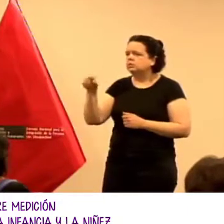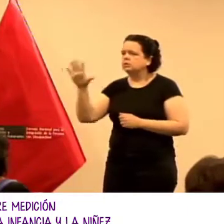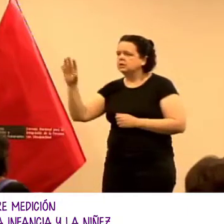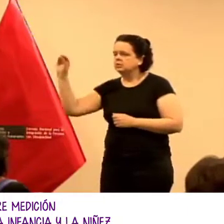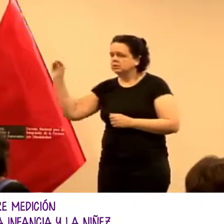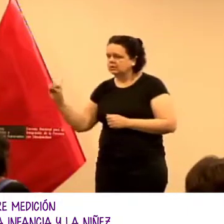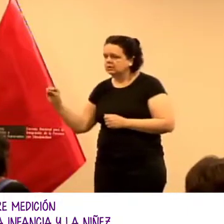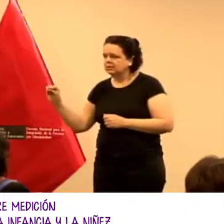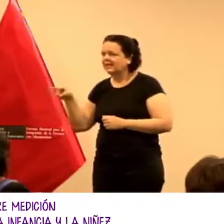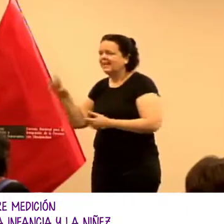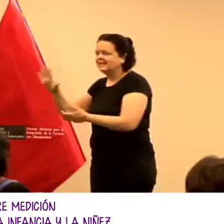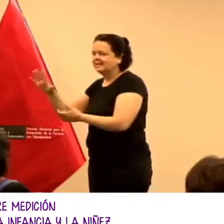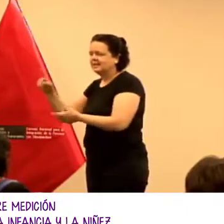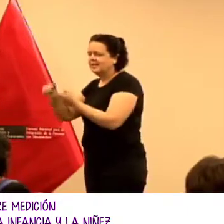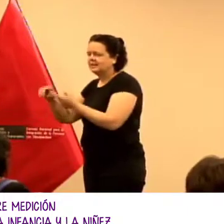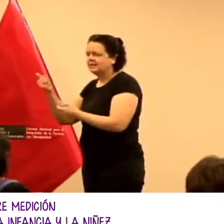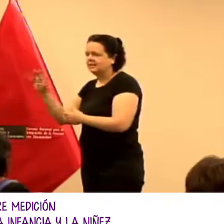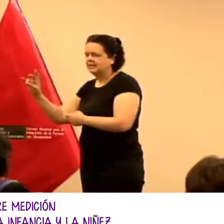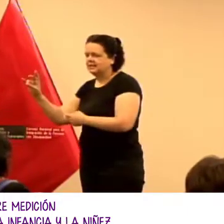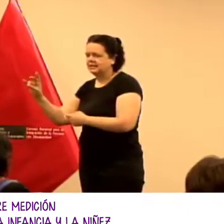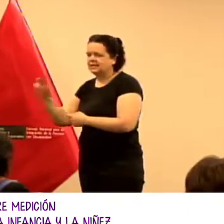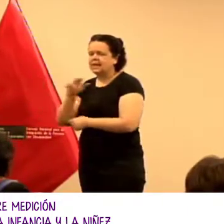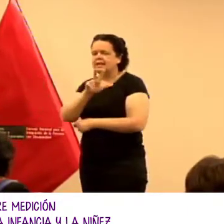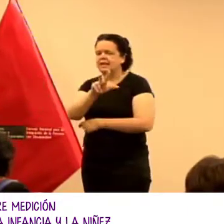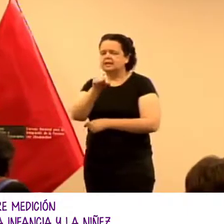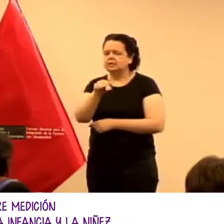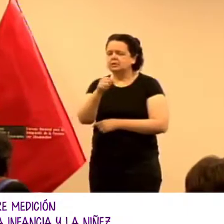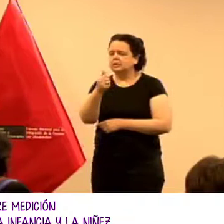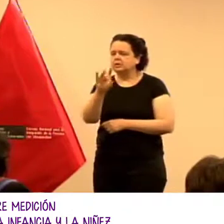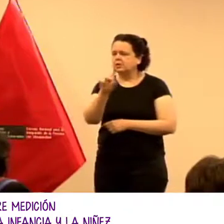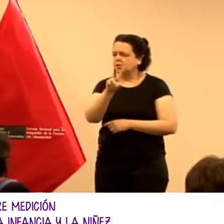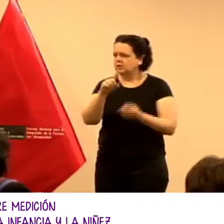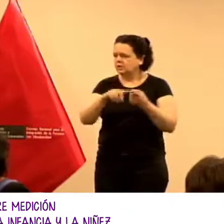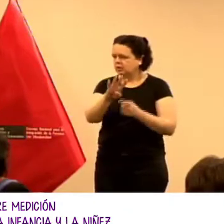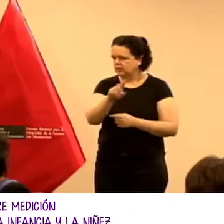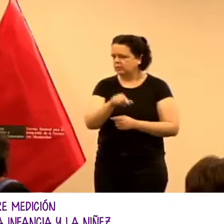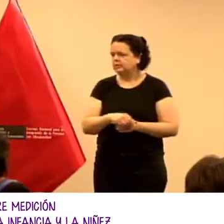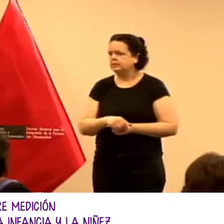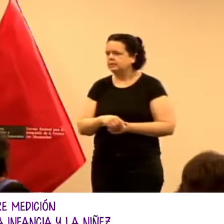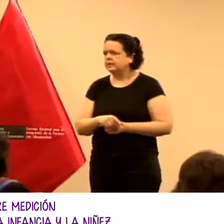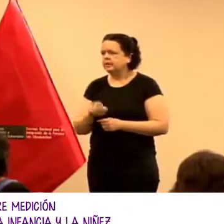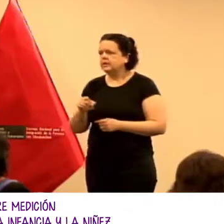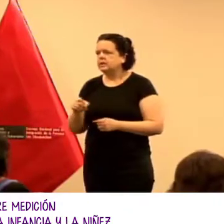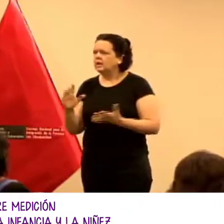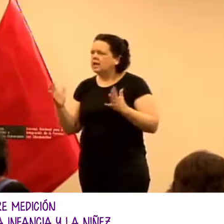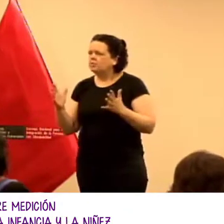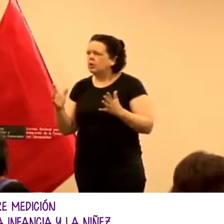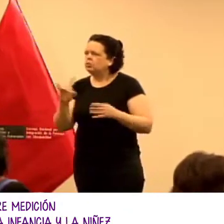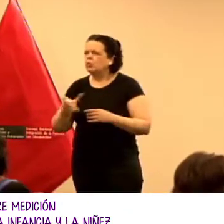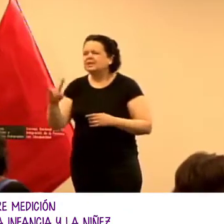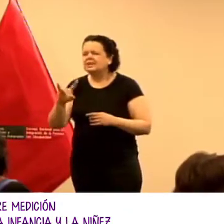para niños y niñas de 5 a 17 años y 3.8 para niños de 2 a 4 años. Si en cambio usamos un